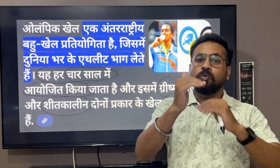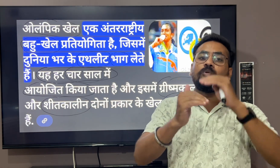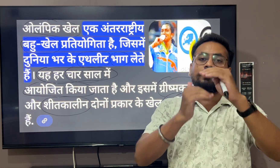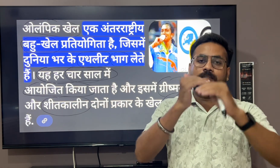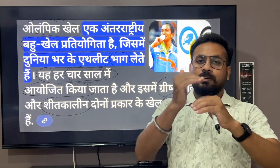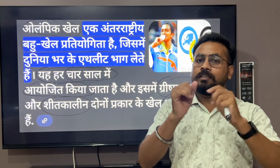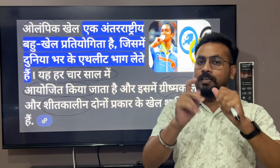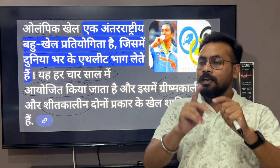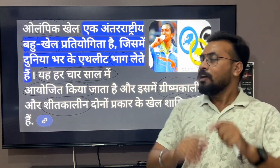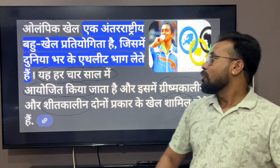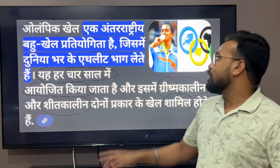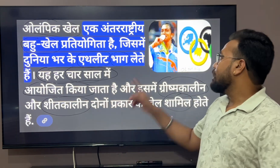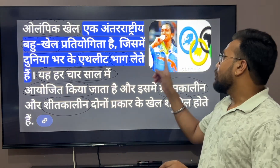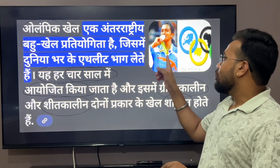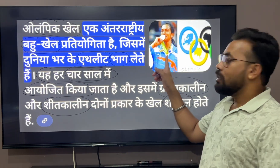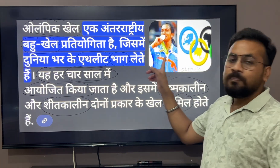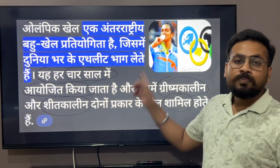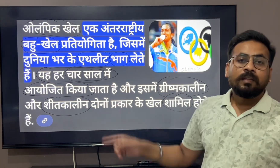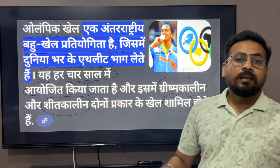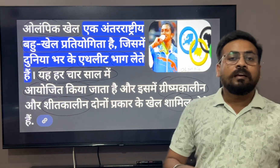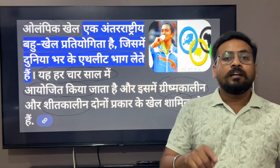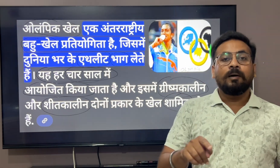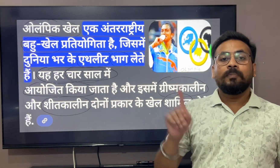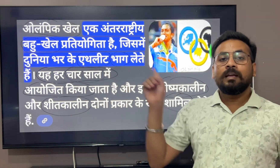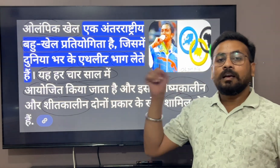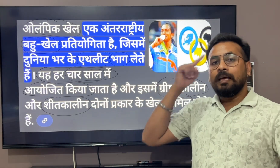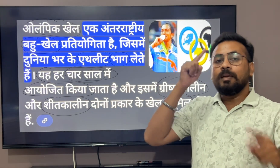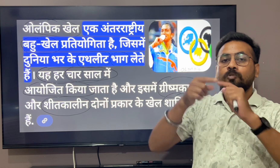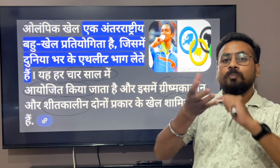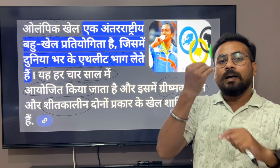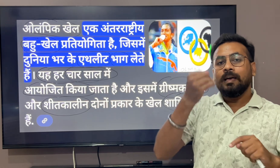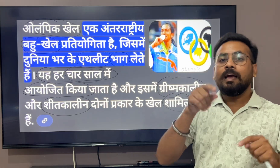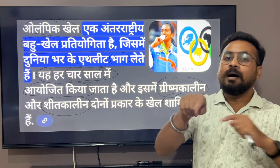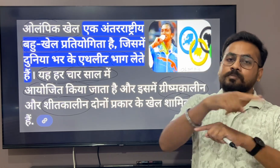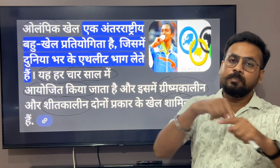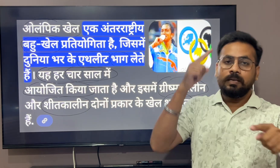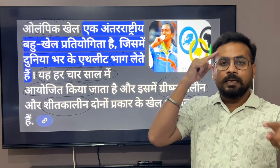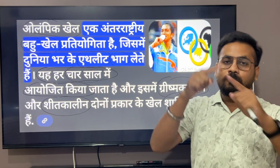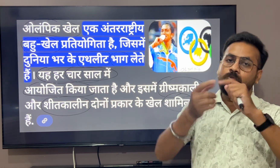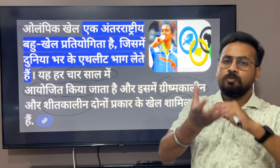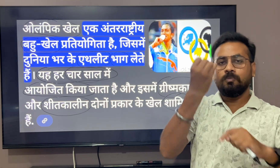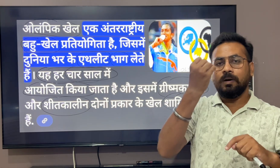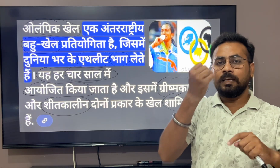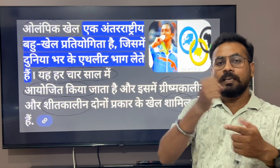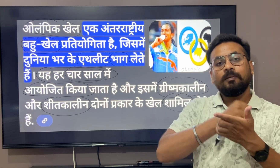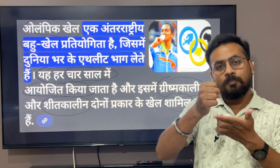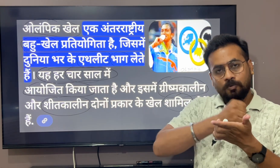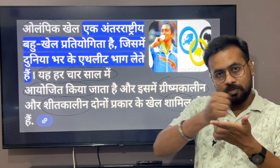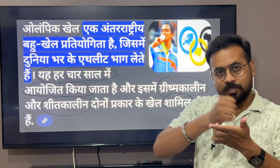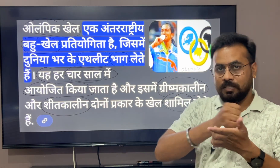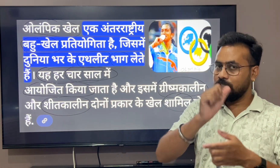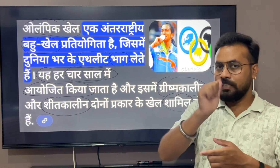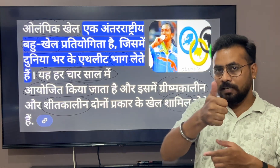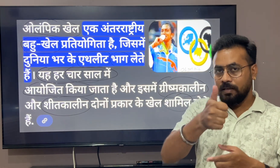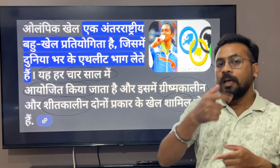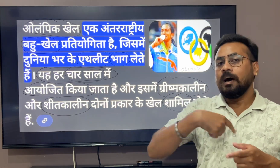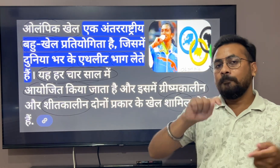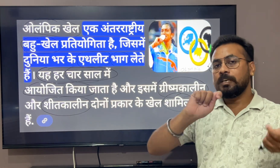कर सकें, ठीक है। जैसे इन्होंने है ना अपने एम को पाया है, आप सभी एम को पाने की कोशिश कीजिए, ठीक है। हम पिक्चर्स